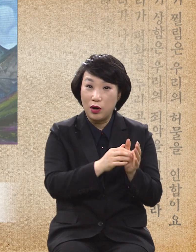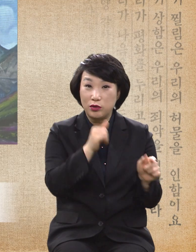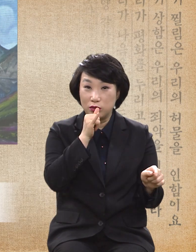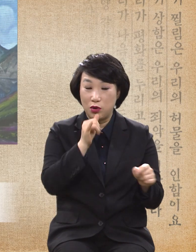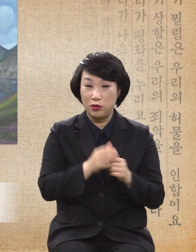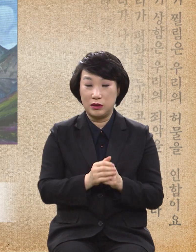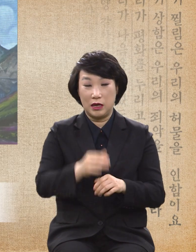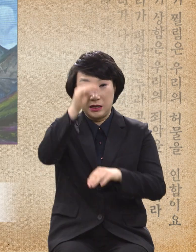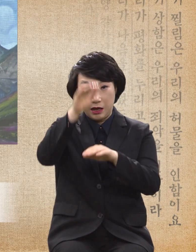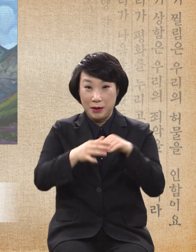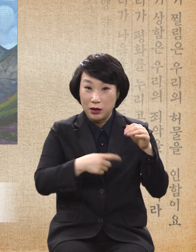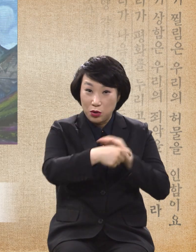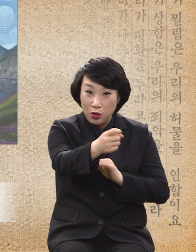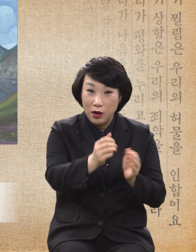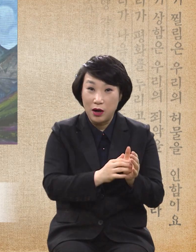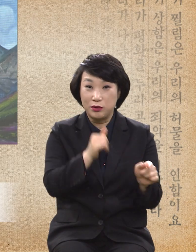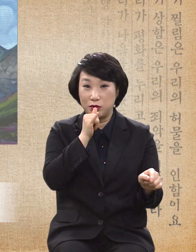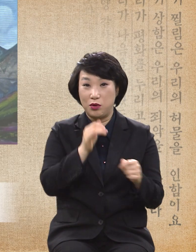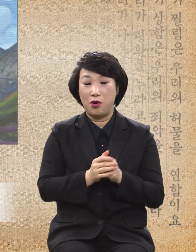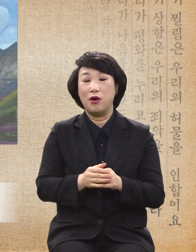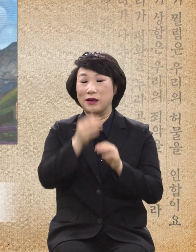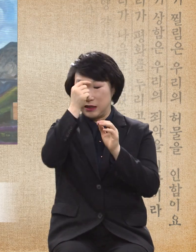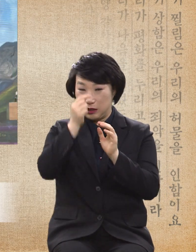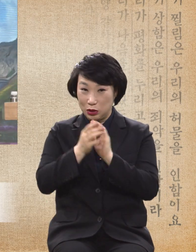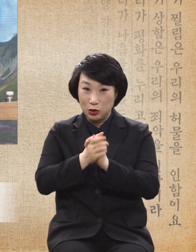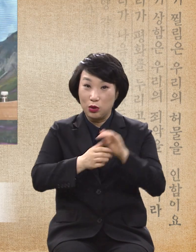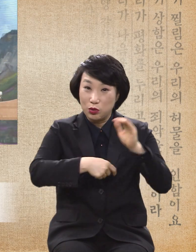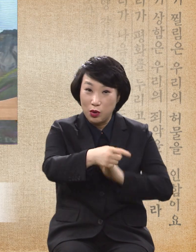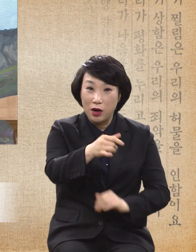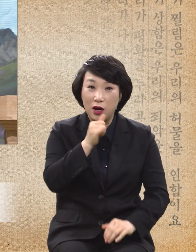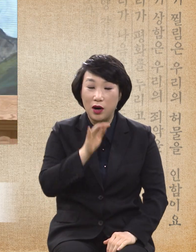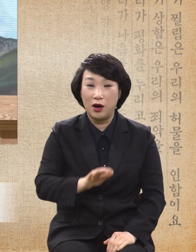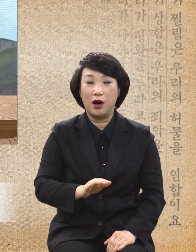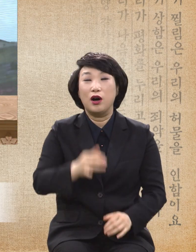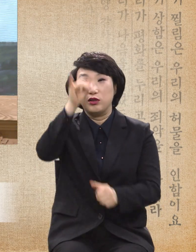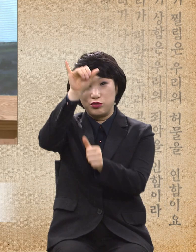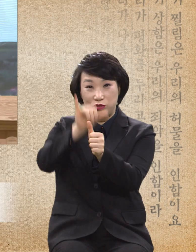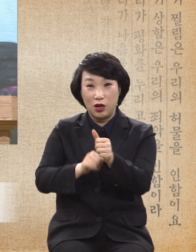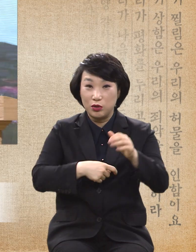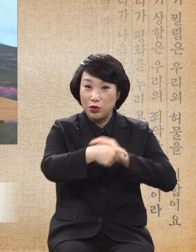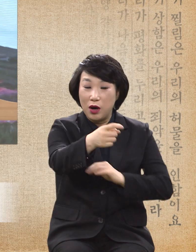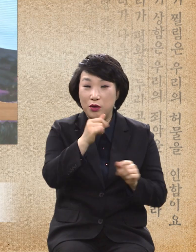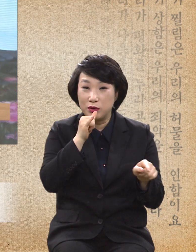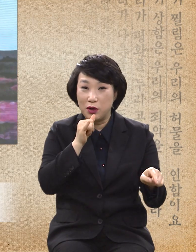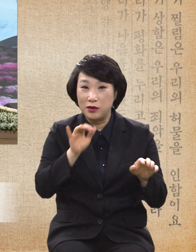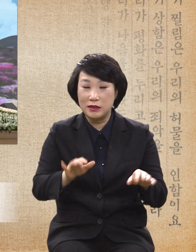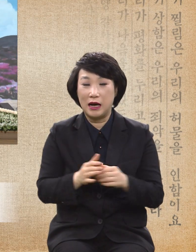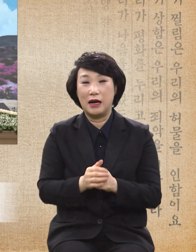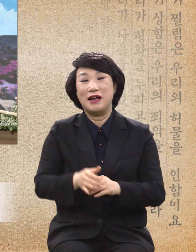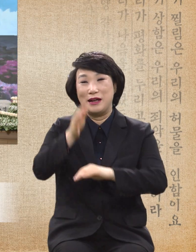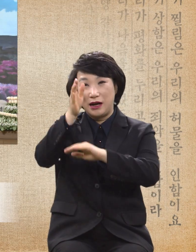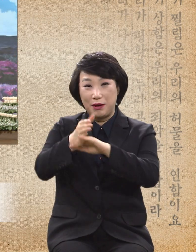도둑질하고 예배를 도둑질하고 기도를 도둑질하고 충성을 도둑질하고 감사를